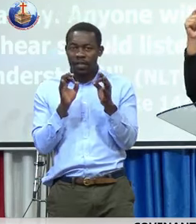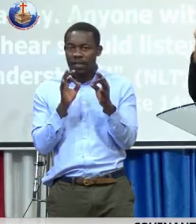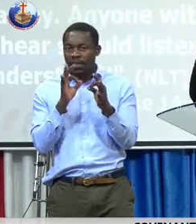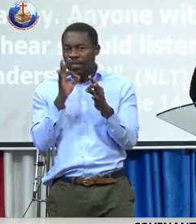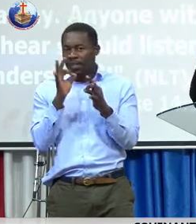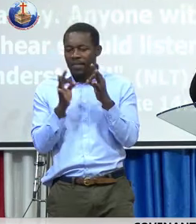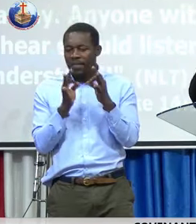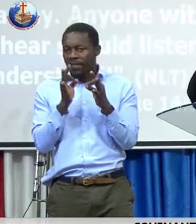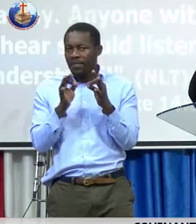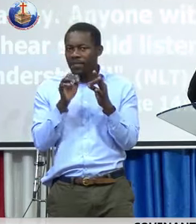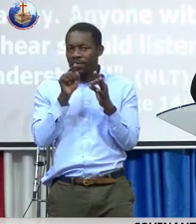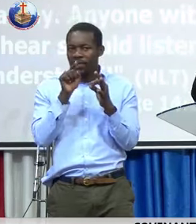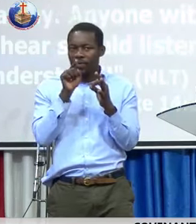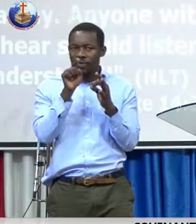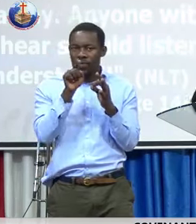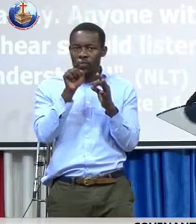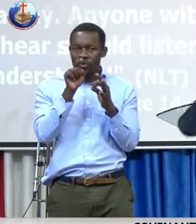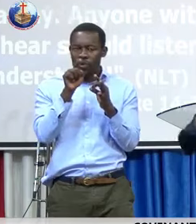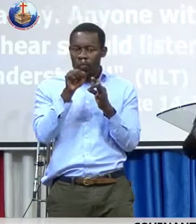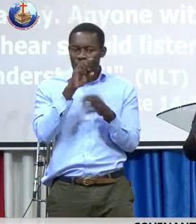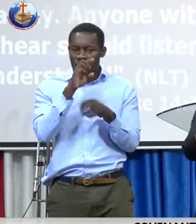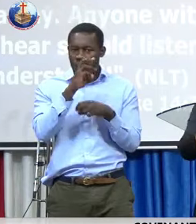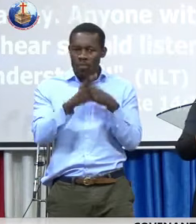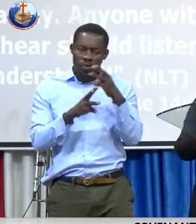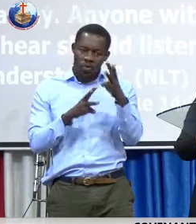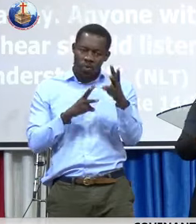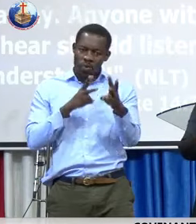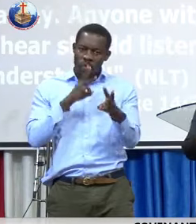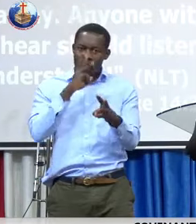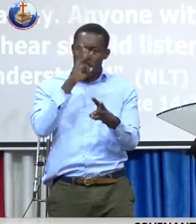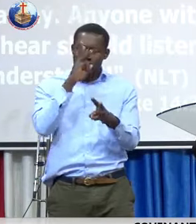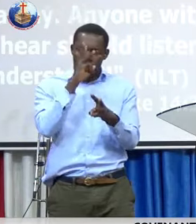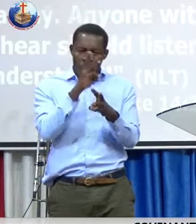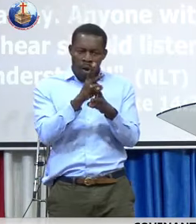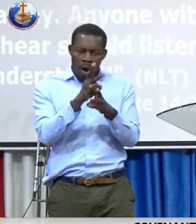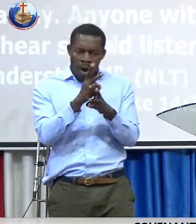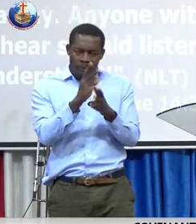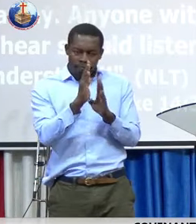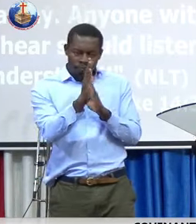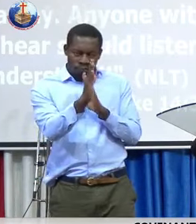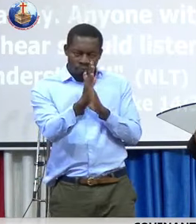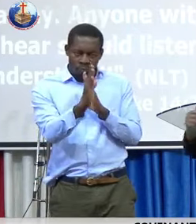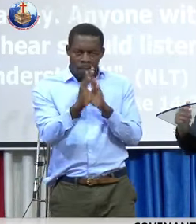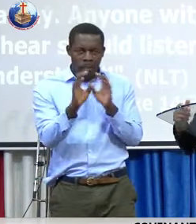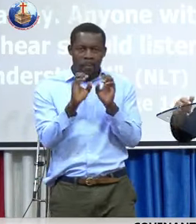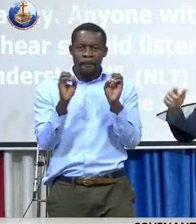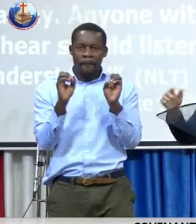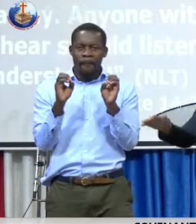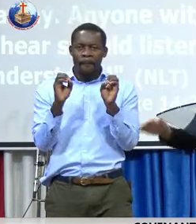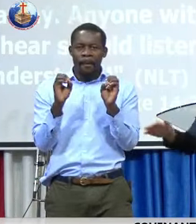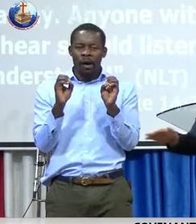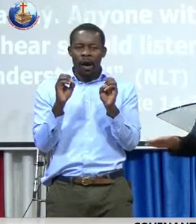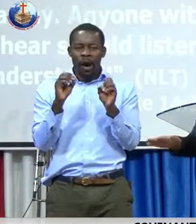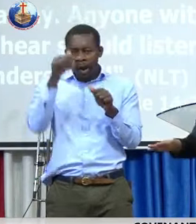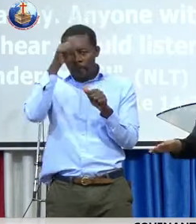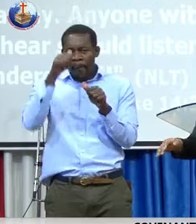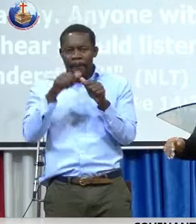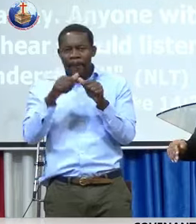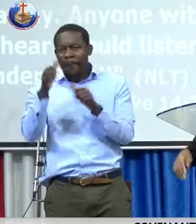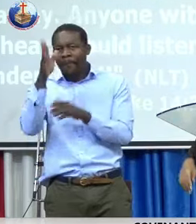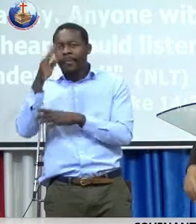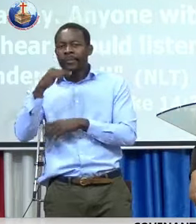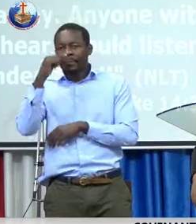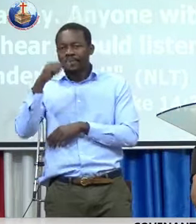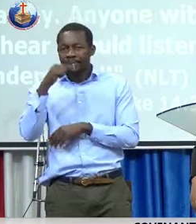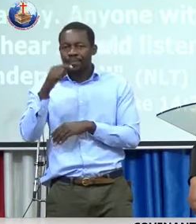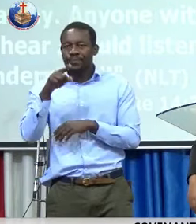direct contact with the world. Iwapo hatushikamani na ulimwengu. When he says we are the salt of the earth, anaposema